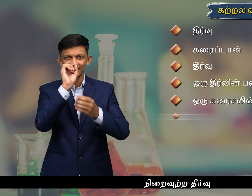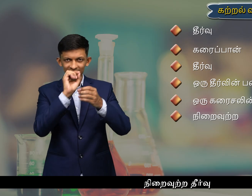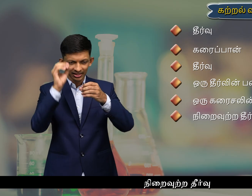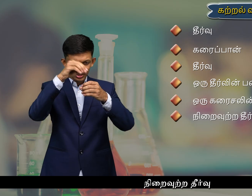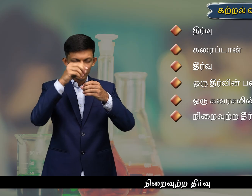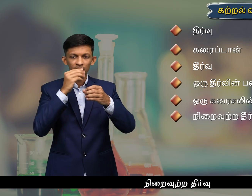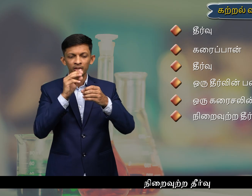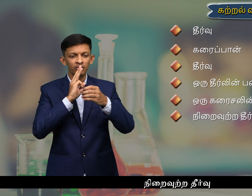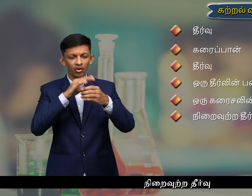நிறைவுற்ற கரைசல்,